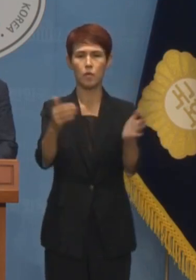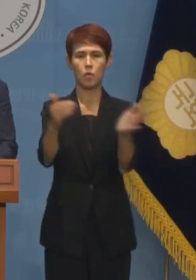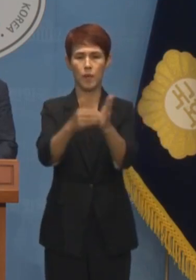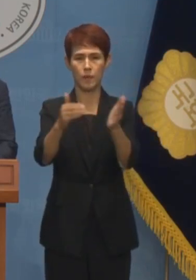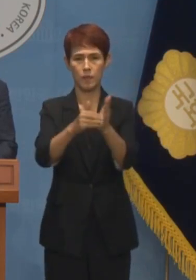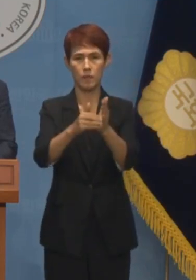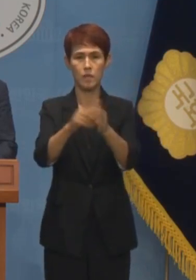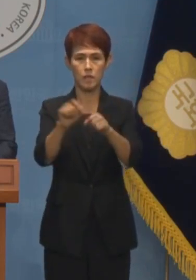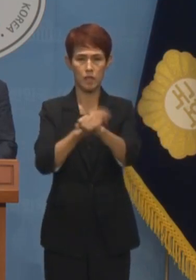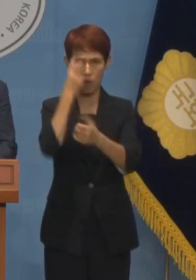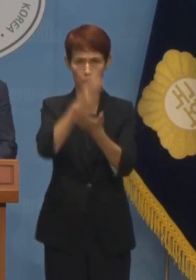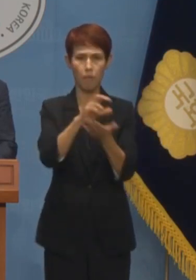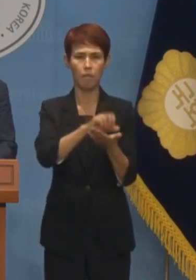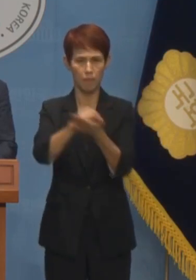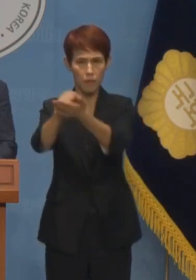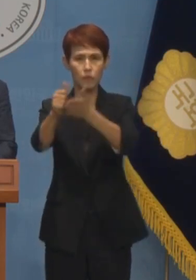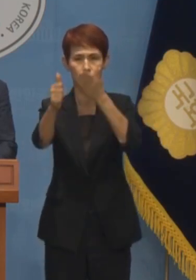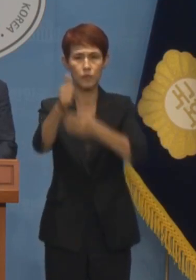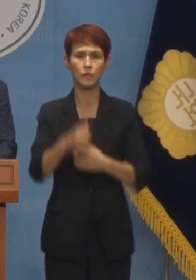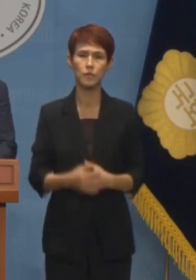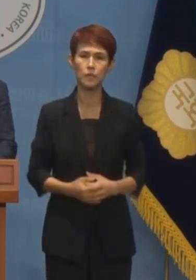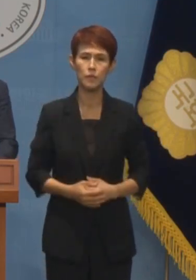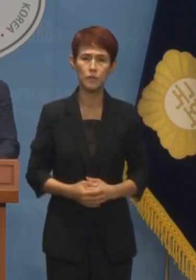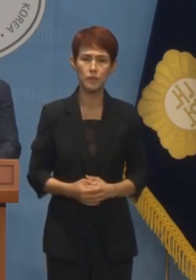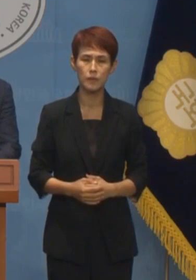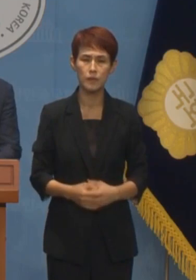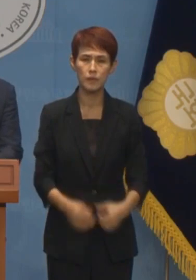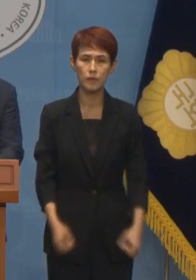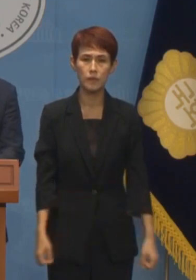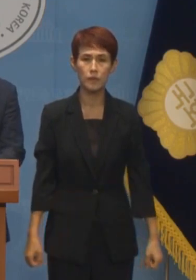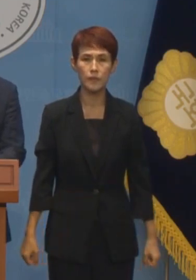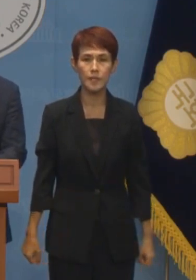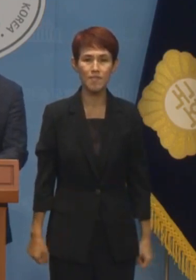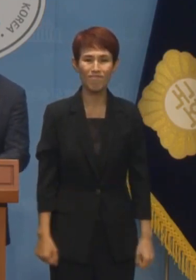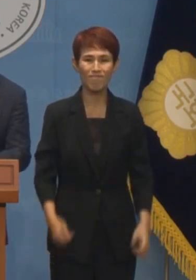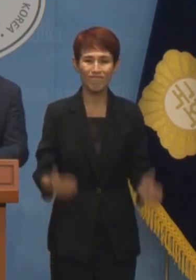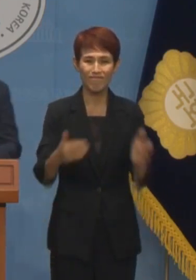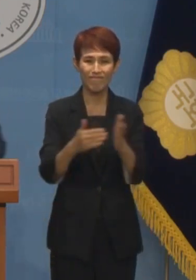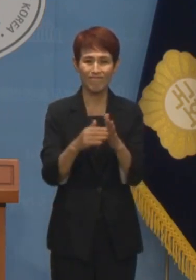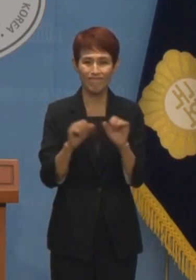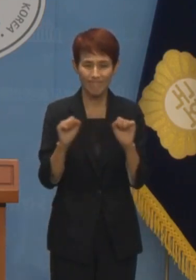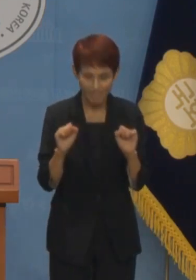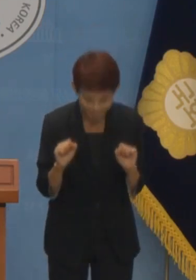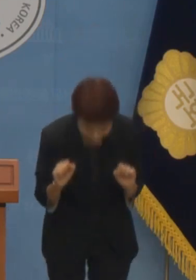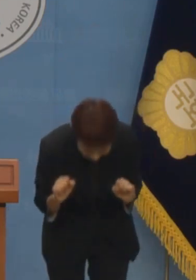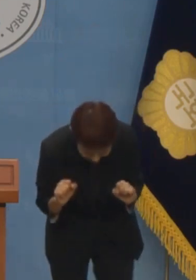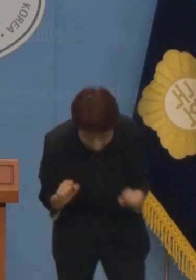수용하십시오. 네, 마치겠습니다.